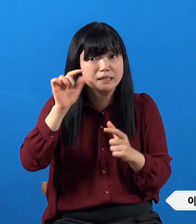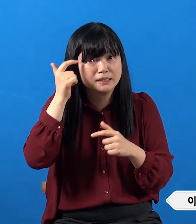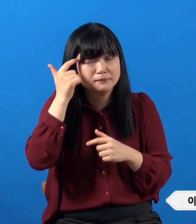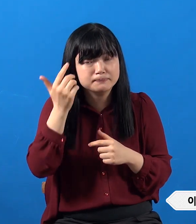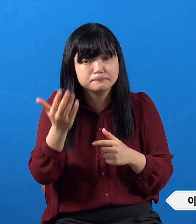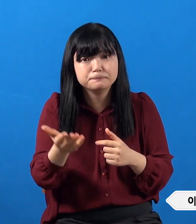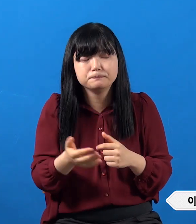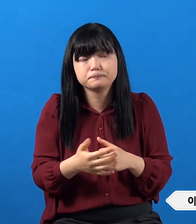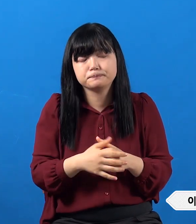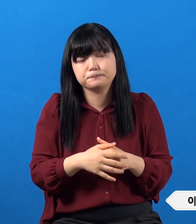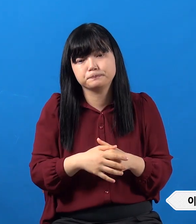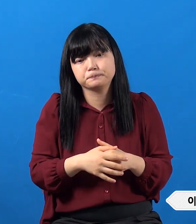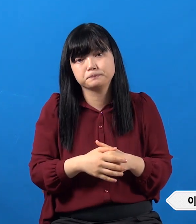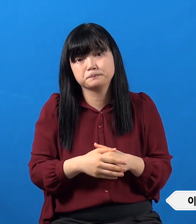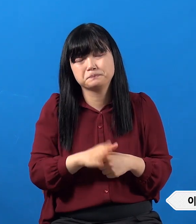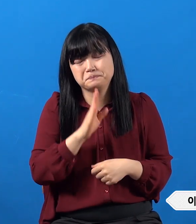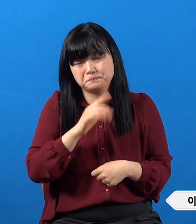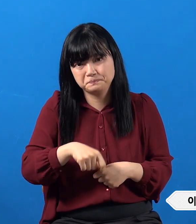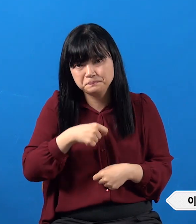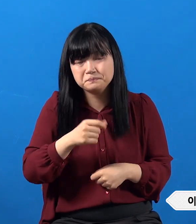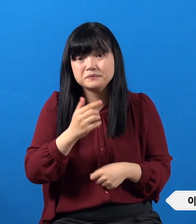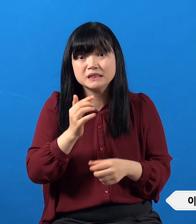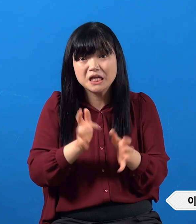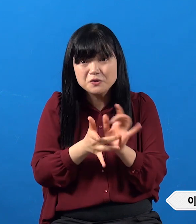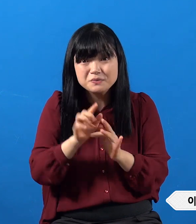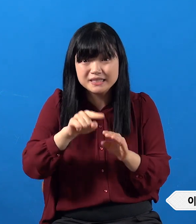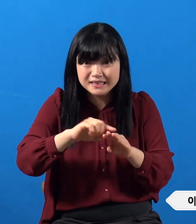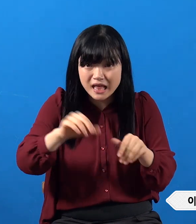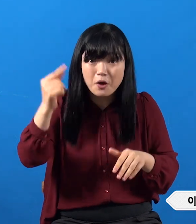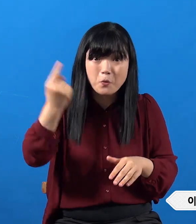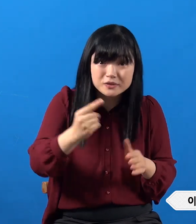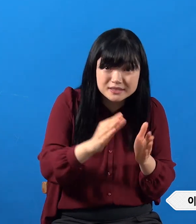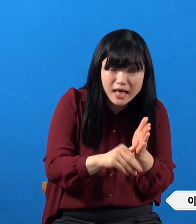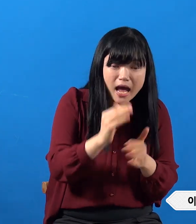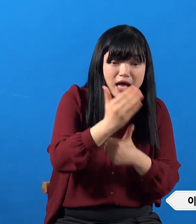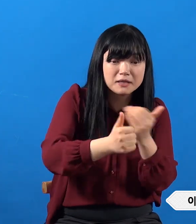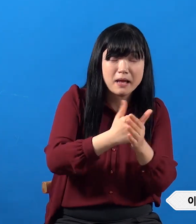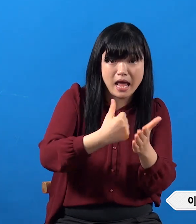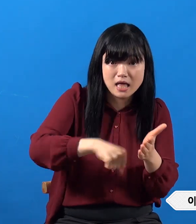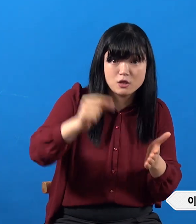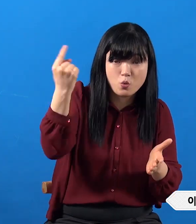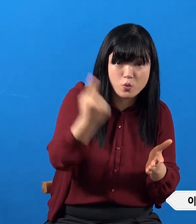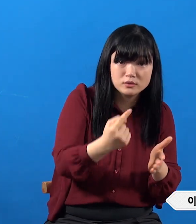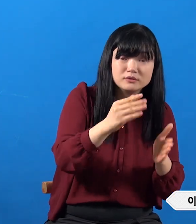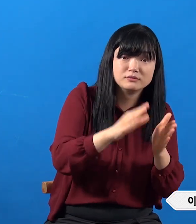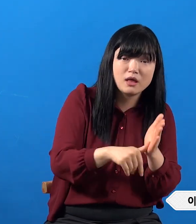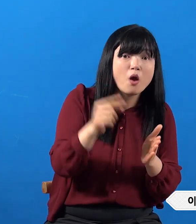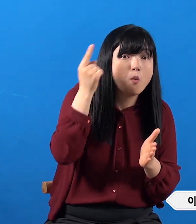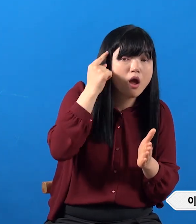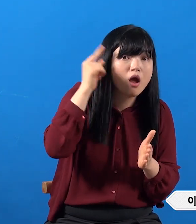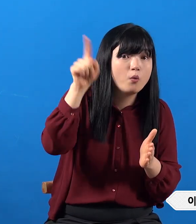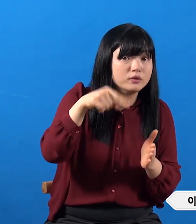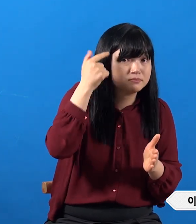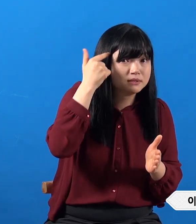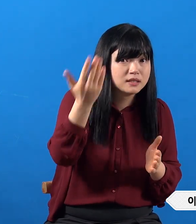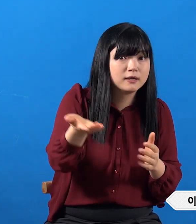않겠습니까? 사실 예수님이 이 땅에 오실 때, 하나님의 아들로 오실 때 왜